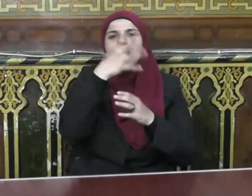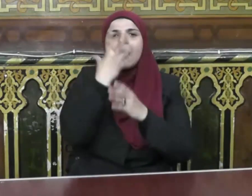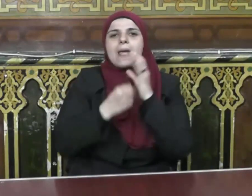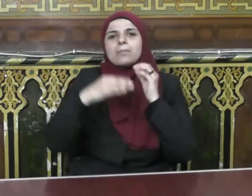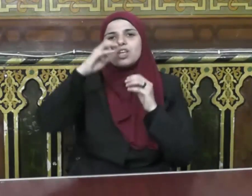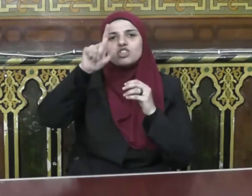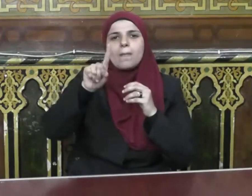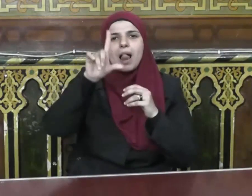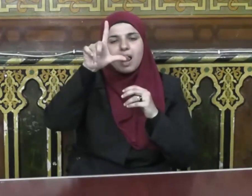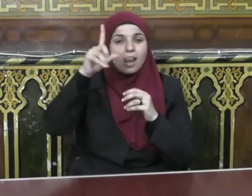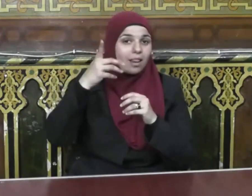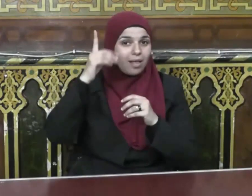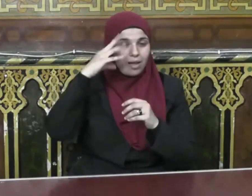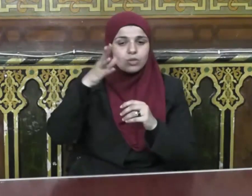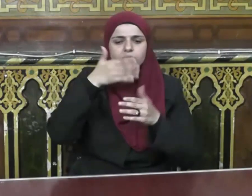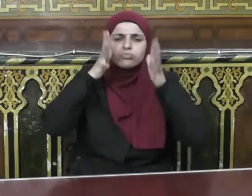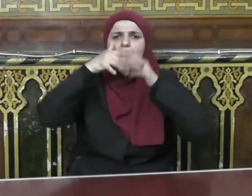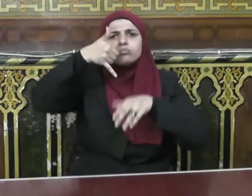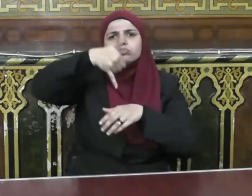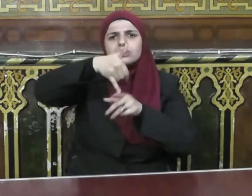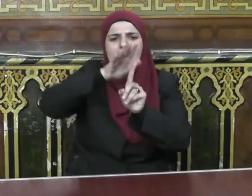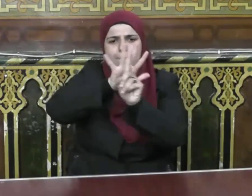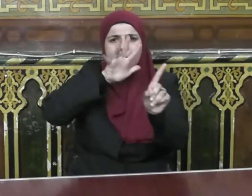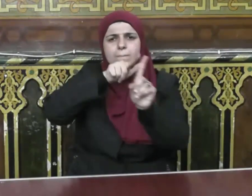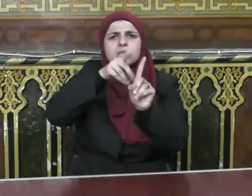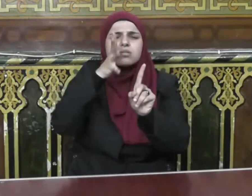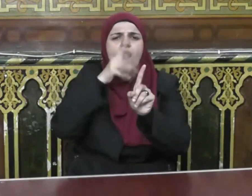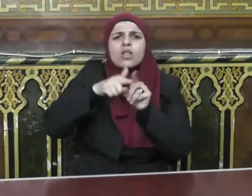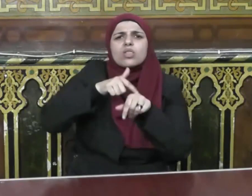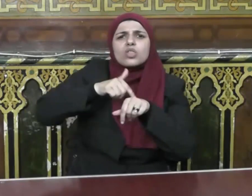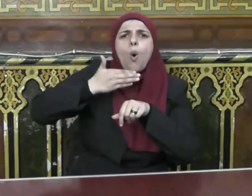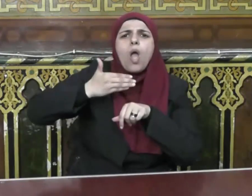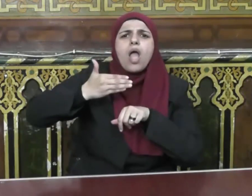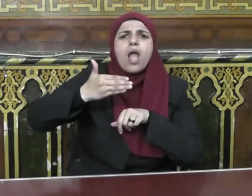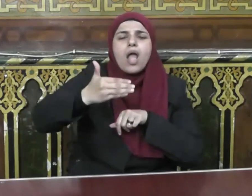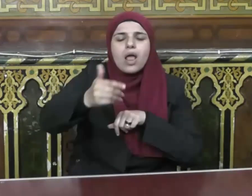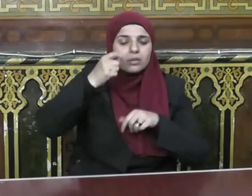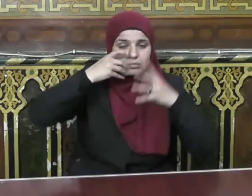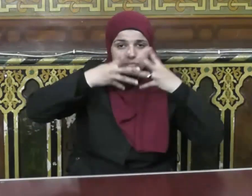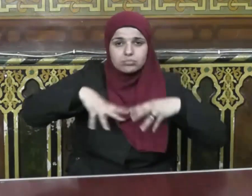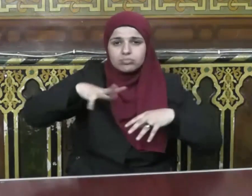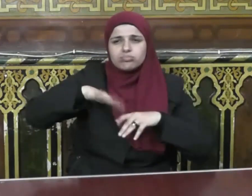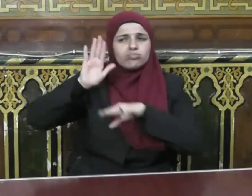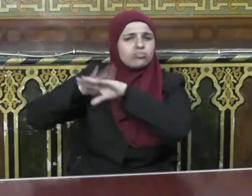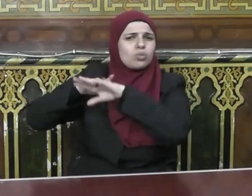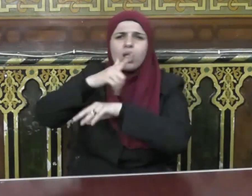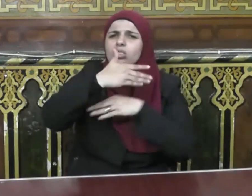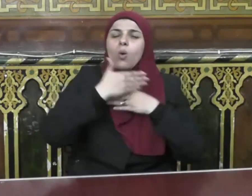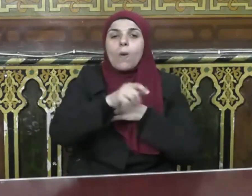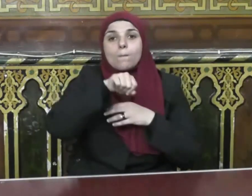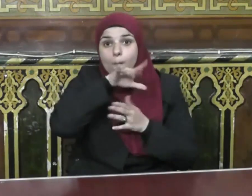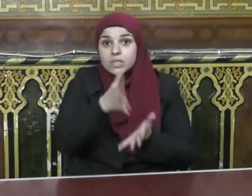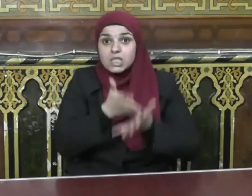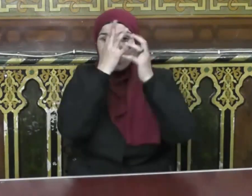الله عنه أنه أطال الصلاة بهم، قال له النبي صلى الله عليه وسلم